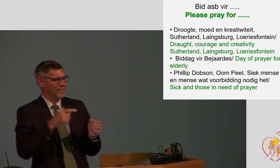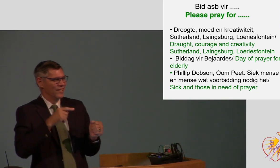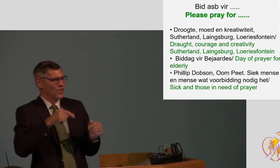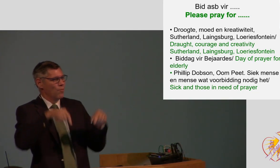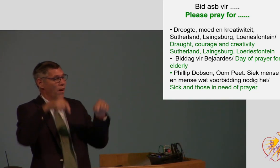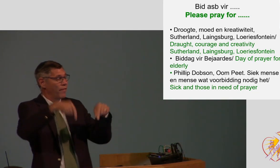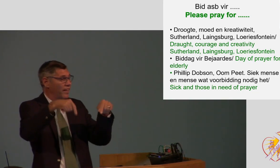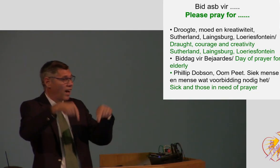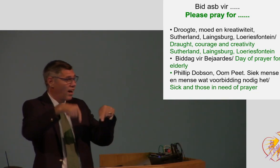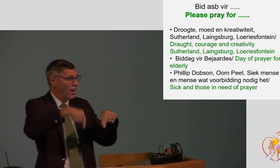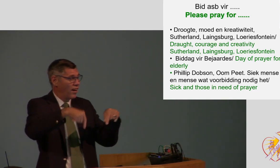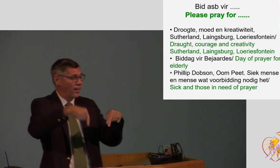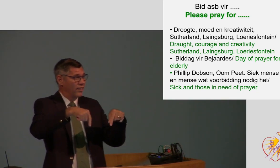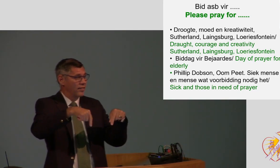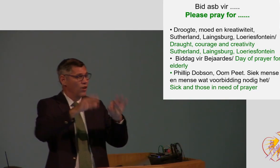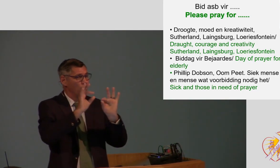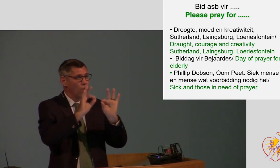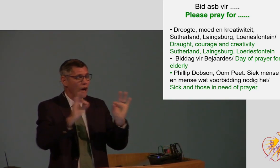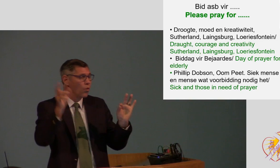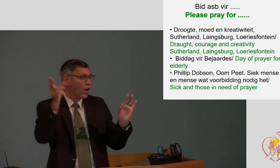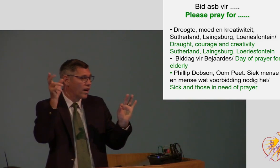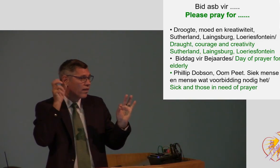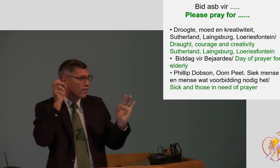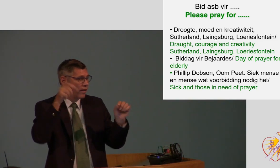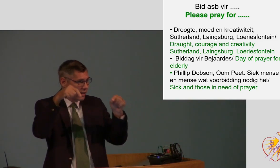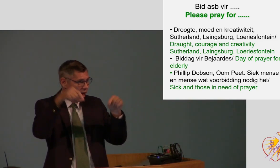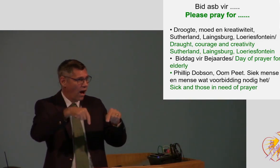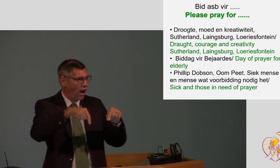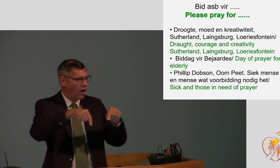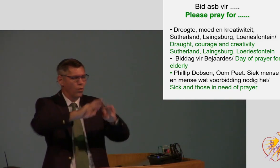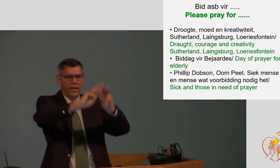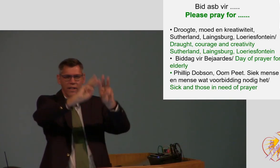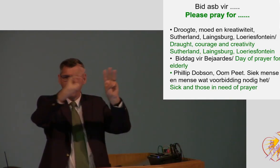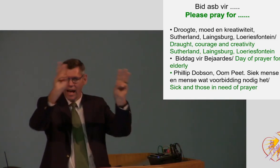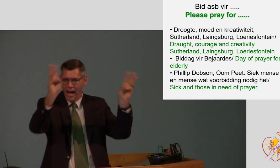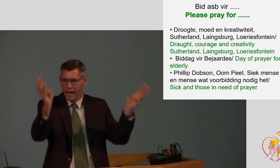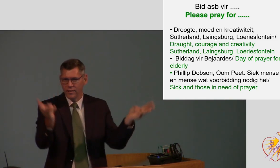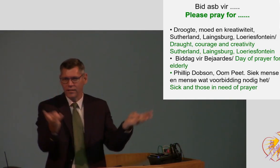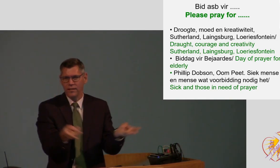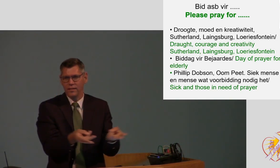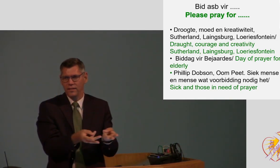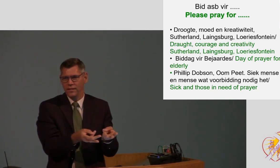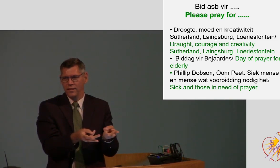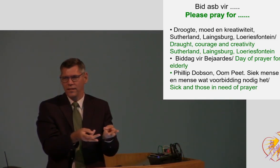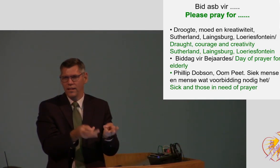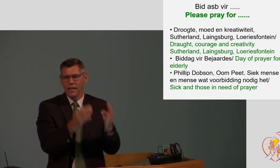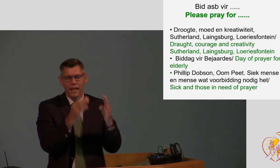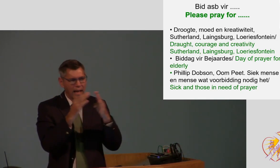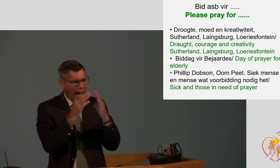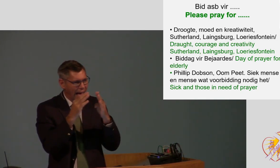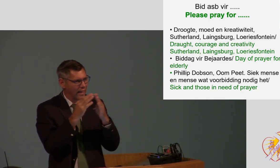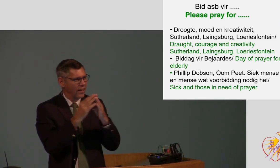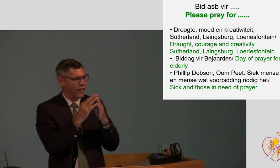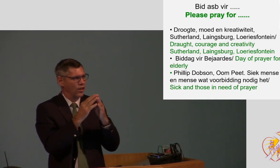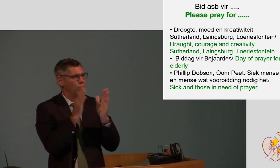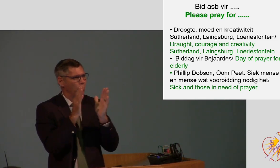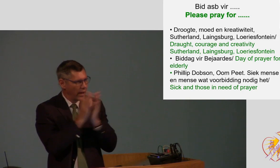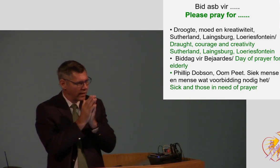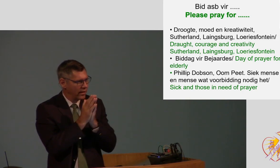maar vandag, nou mooi hoor, vandag oor die wêreld, kerke bid